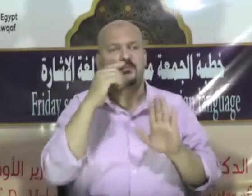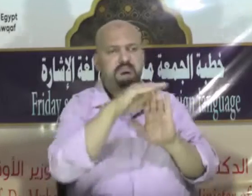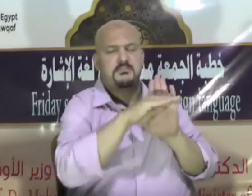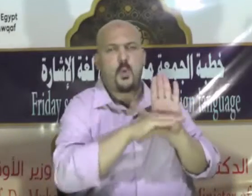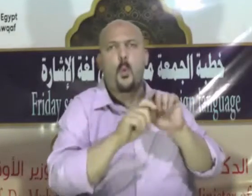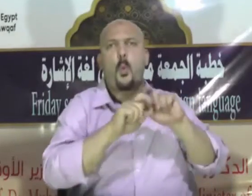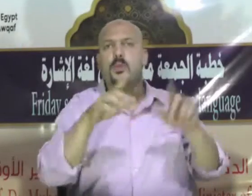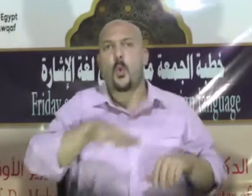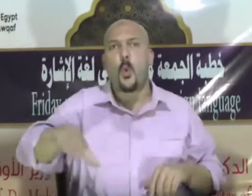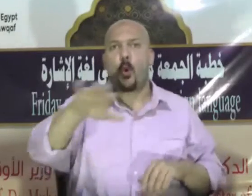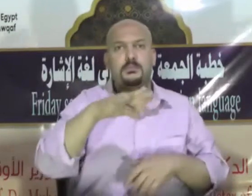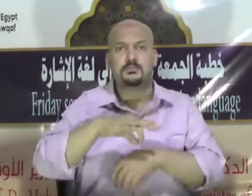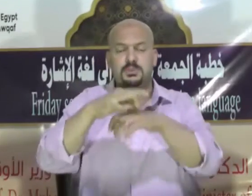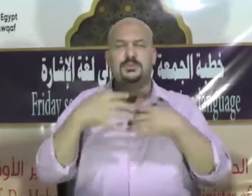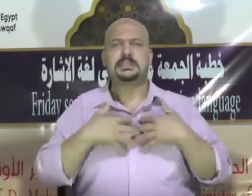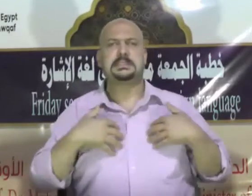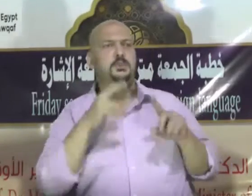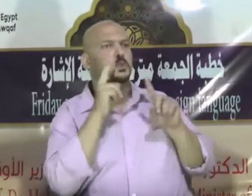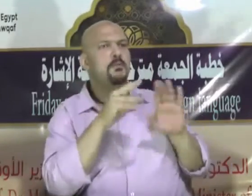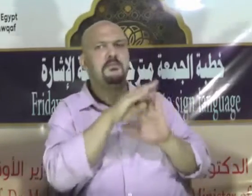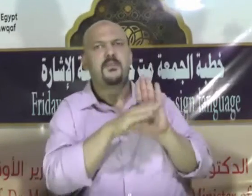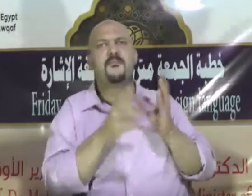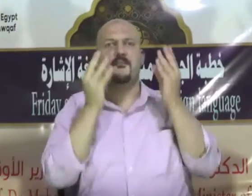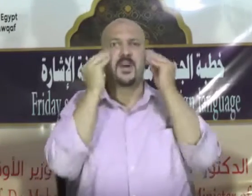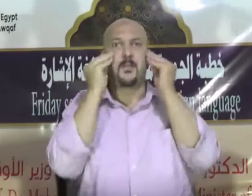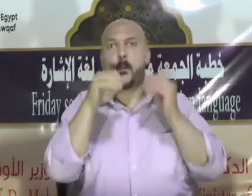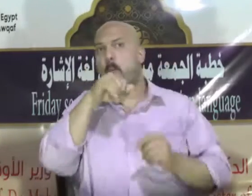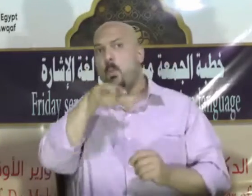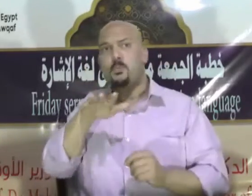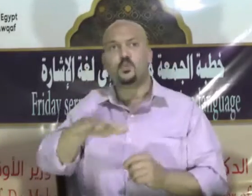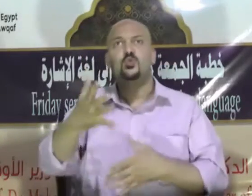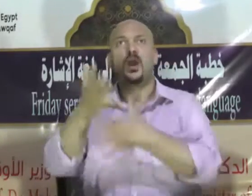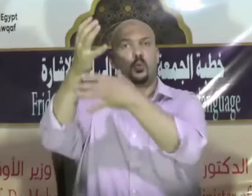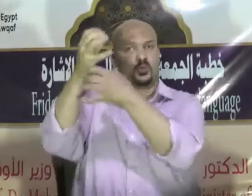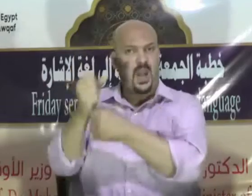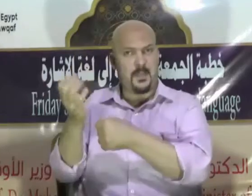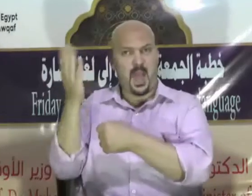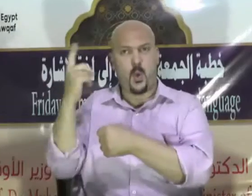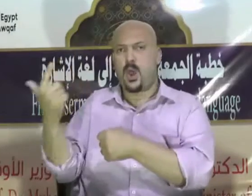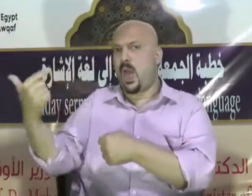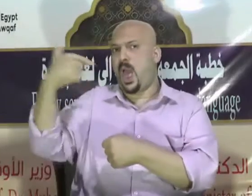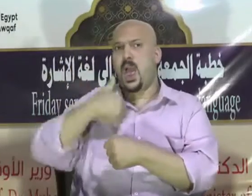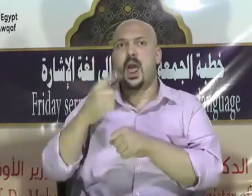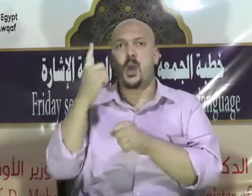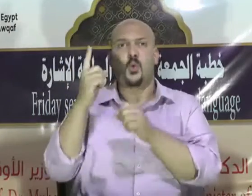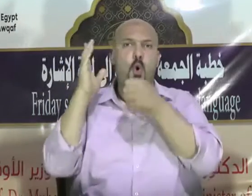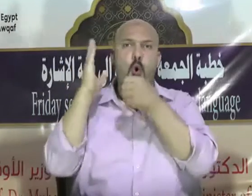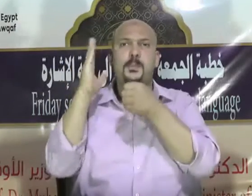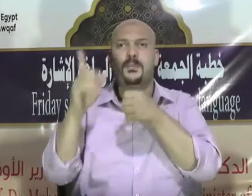وإن أول ما طالعنا به نبينا الكريم صلى الله عليه وسلم في تلك الخطبة الجامعة تقرير